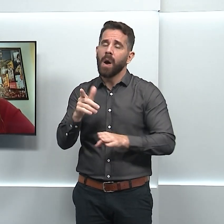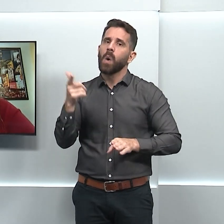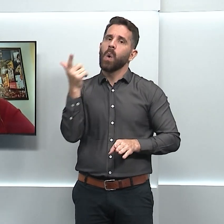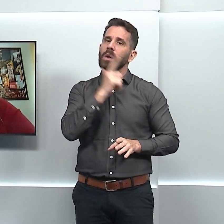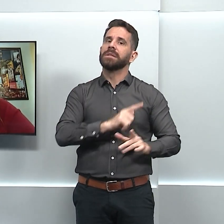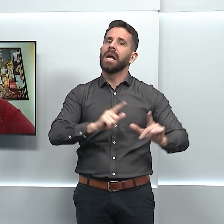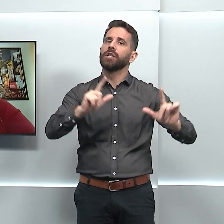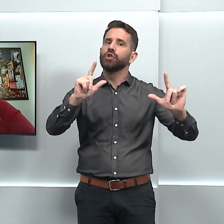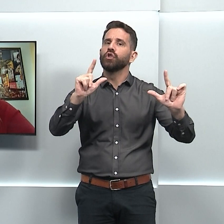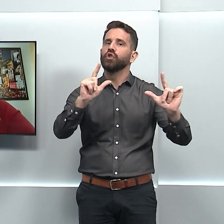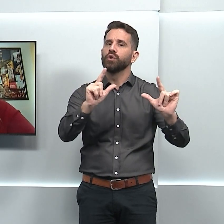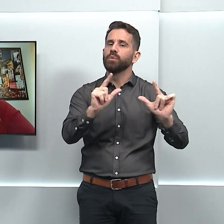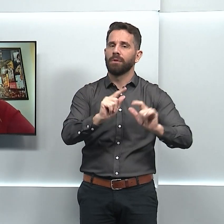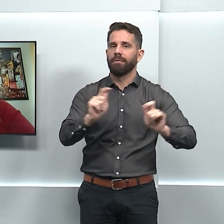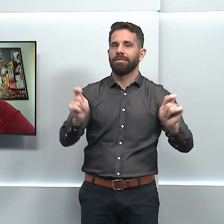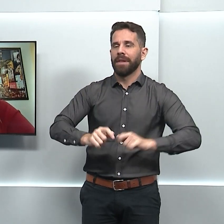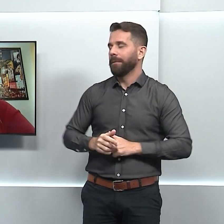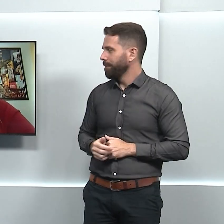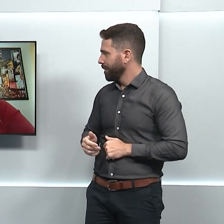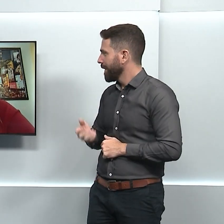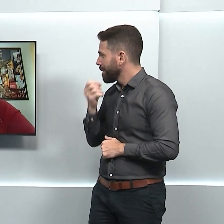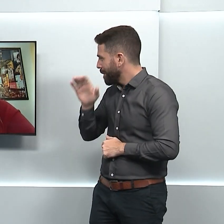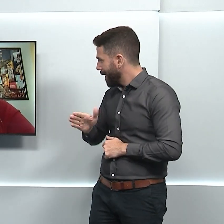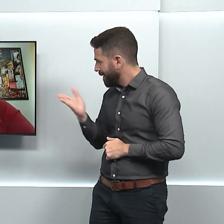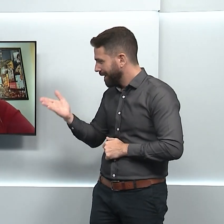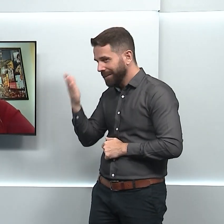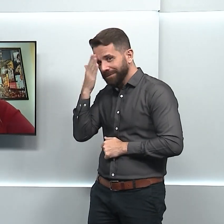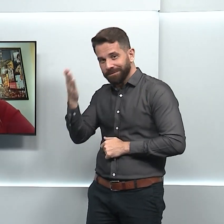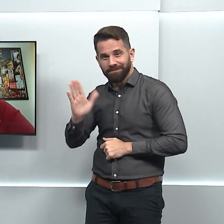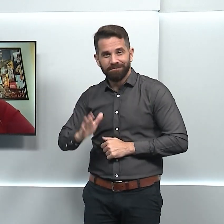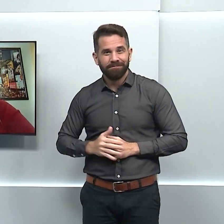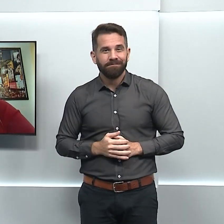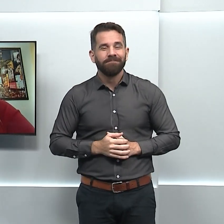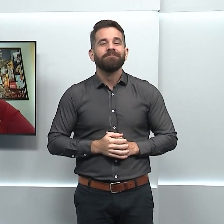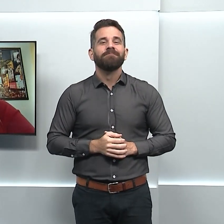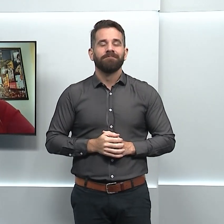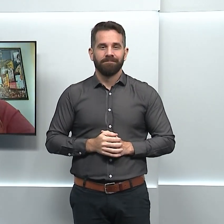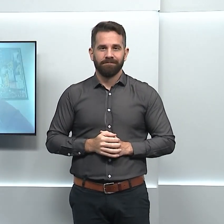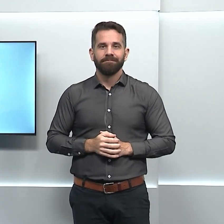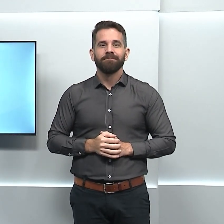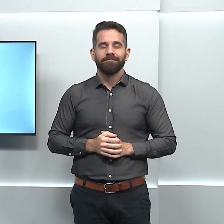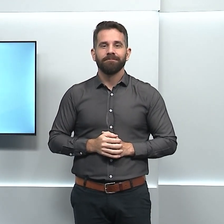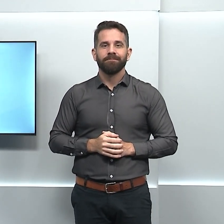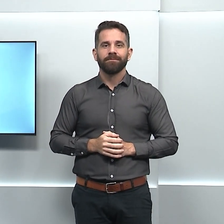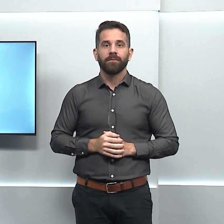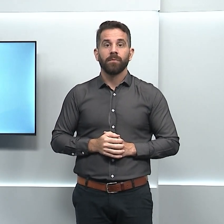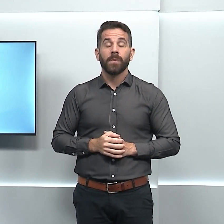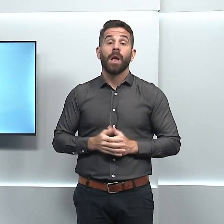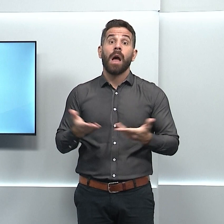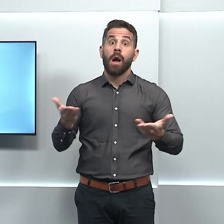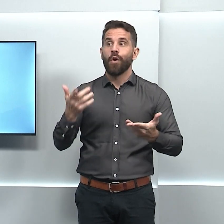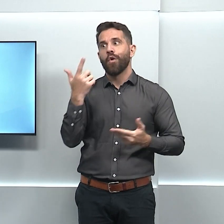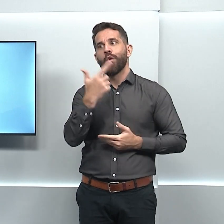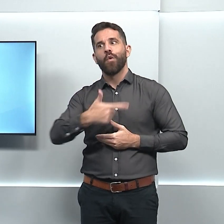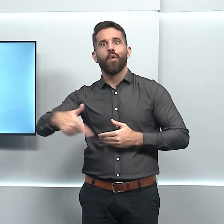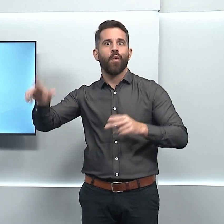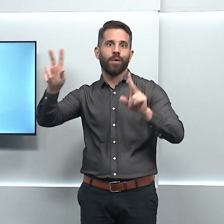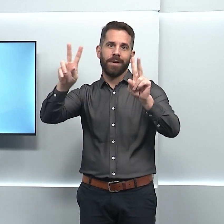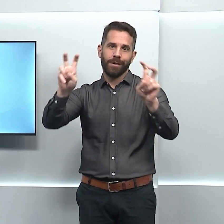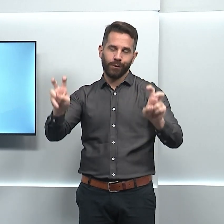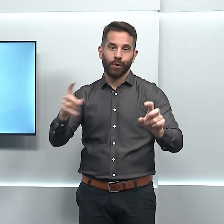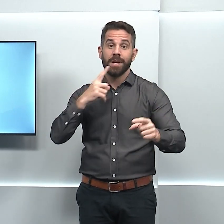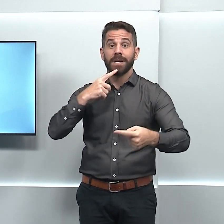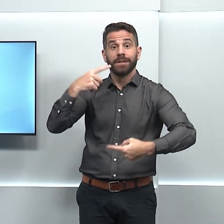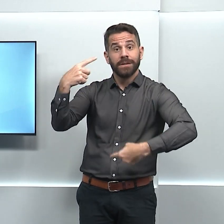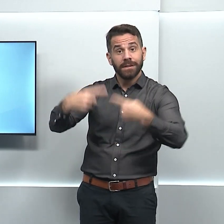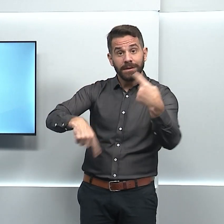certo. Boa tarde para você, Joyce. Até mais. Obrigada. E agora a gente muda de assunto, vamos falar sobre política